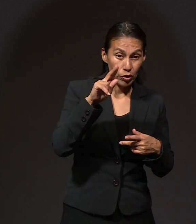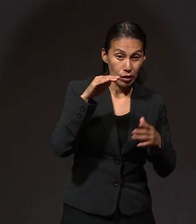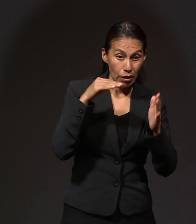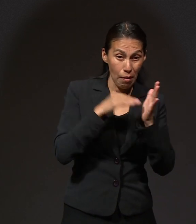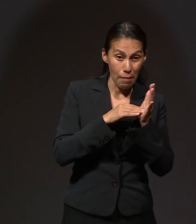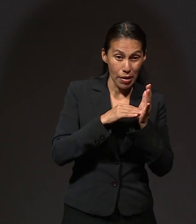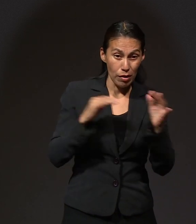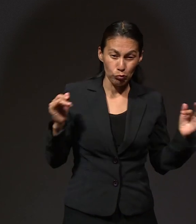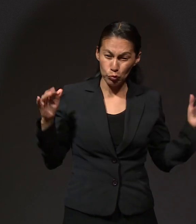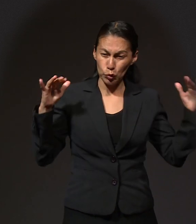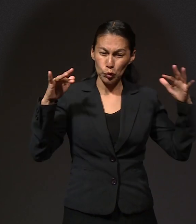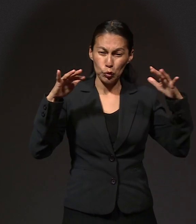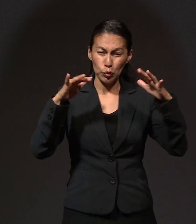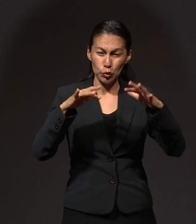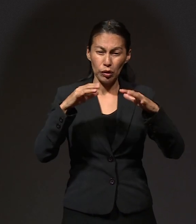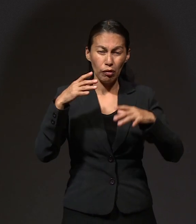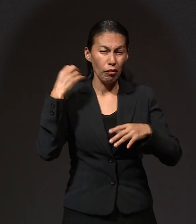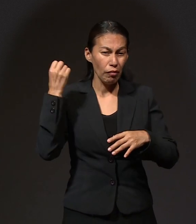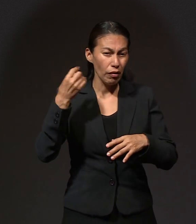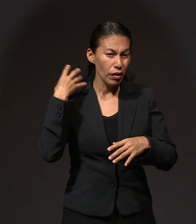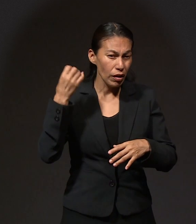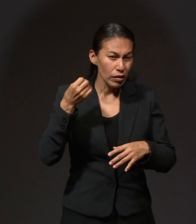cuando nosotros rogamos.